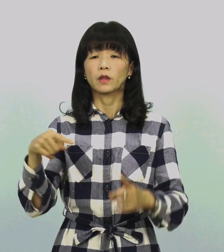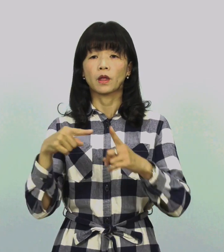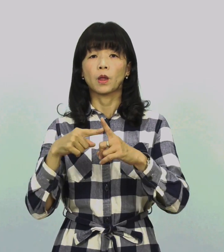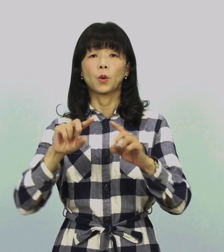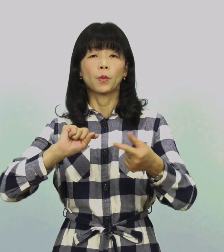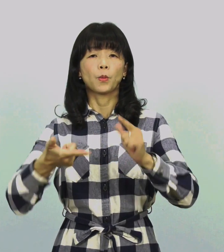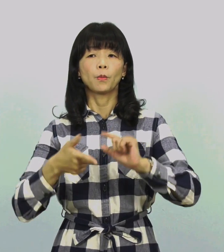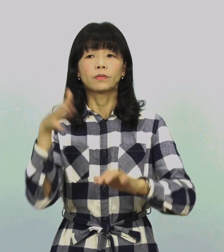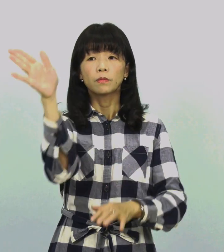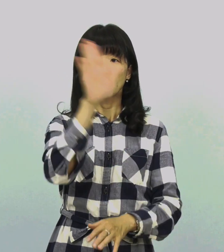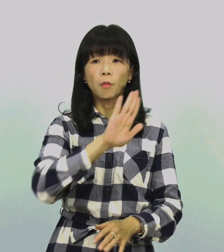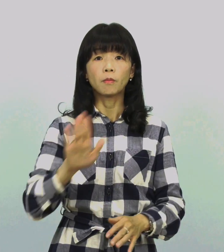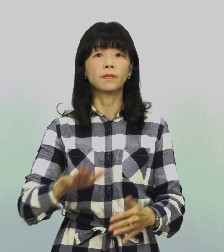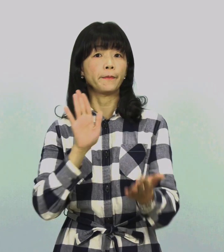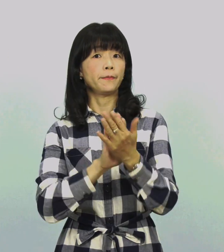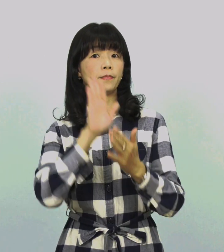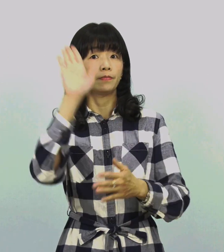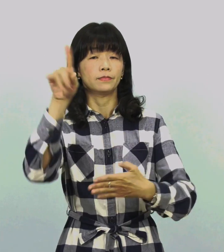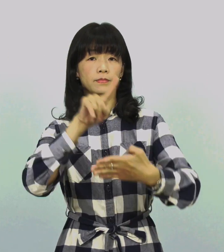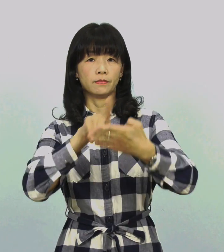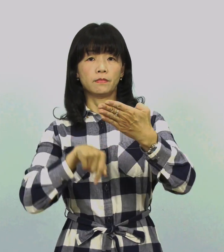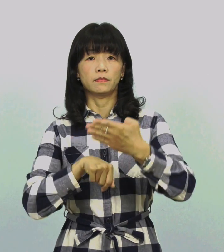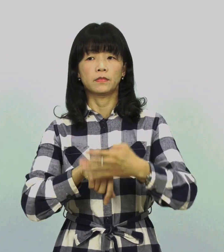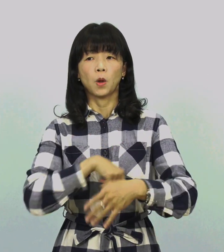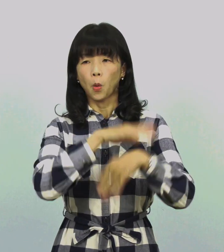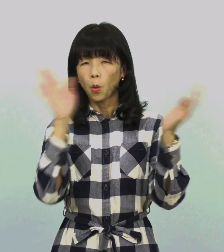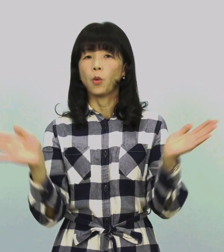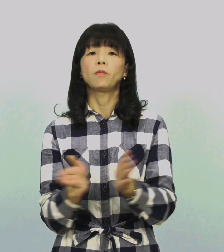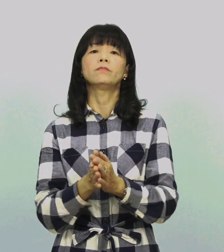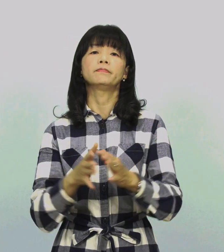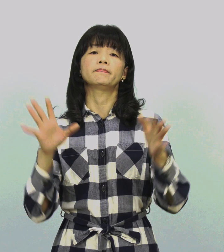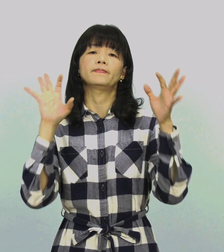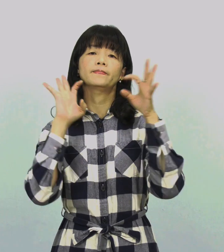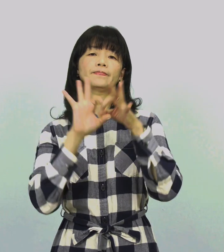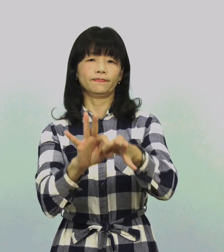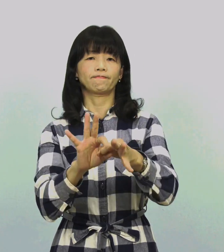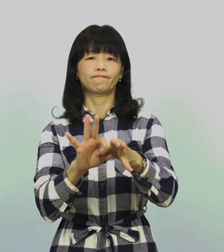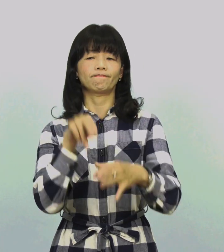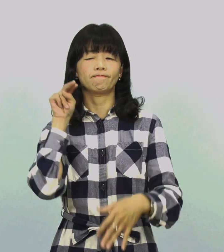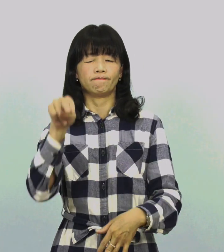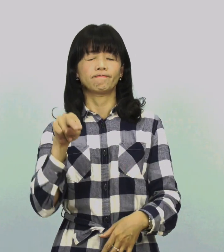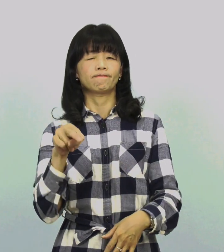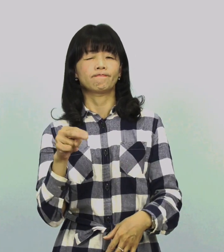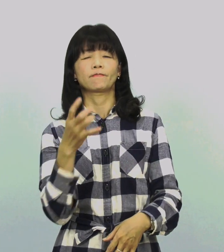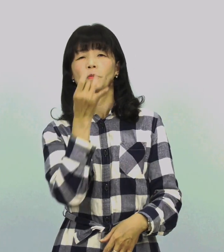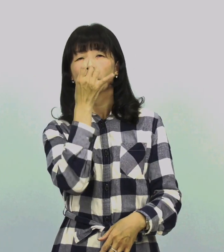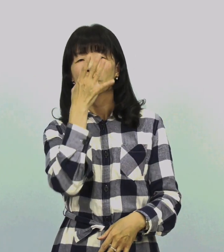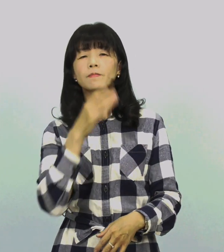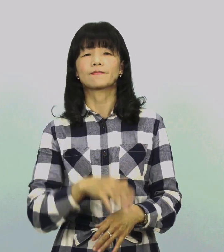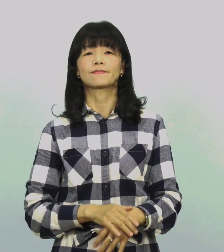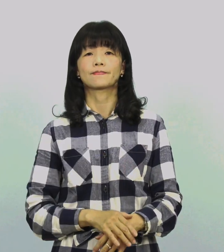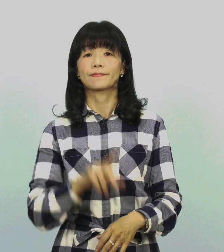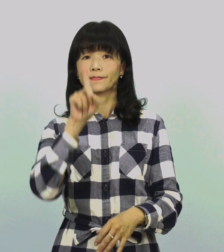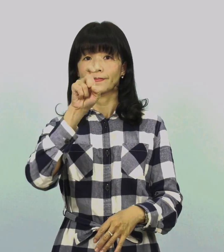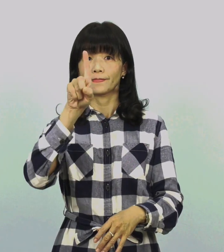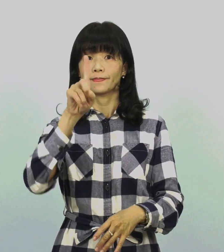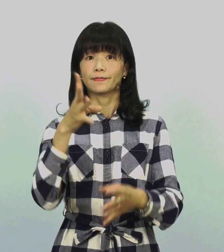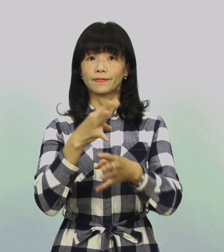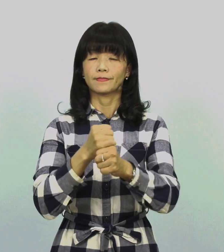象还有将来的事全部都密封了起来。11节告诉我们，所有